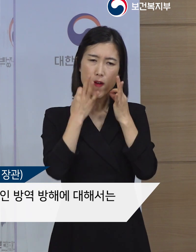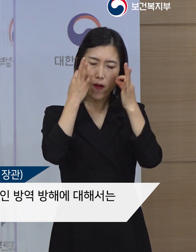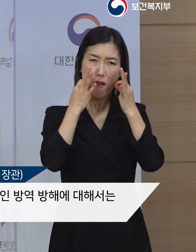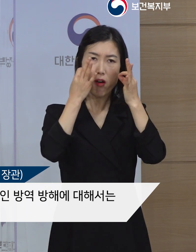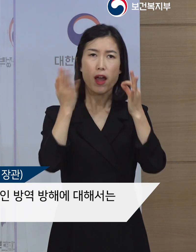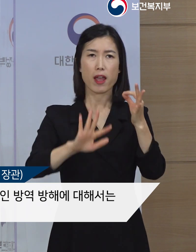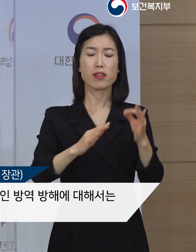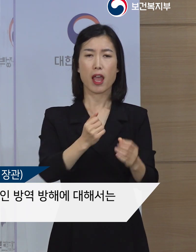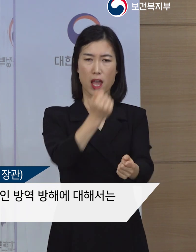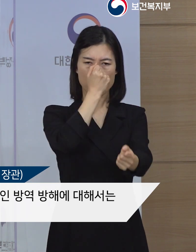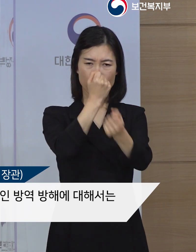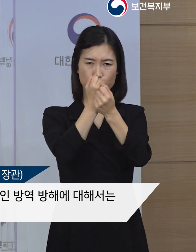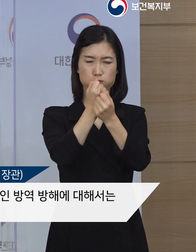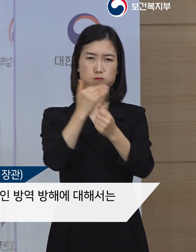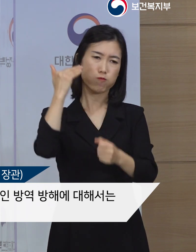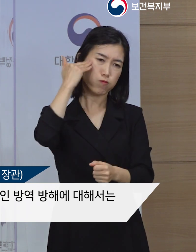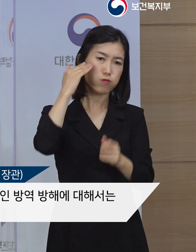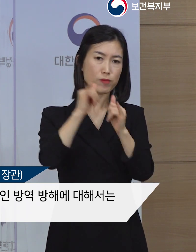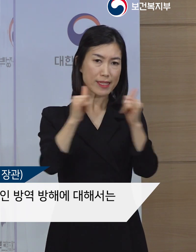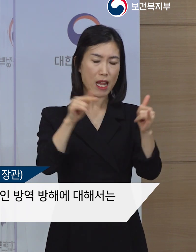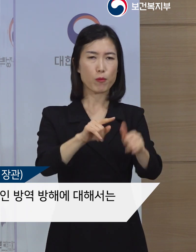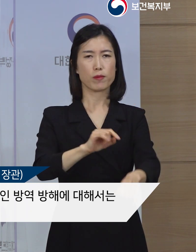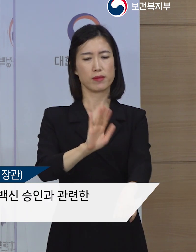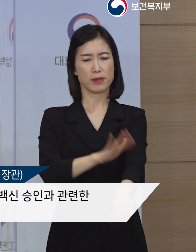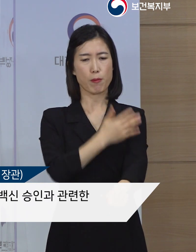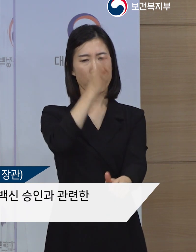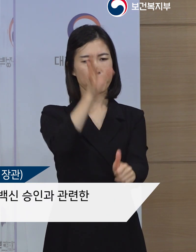대해서는 엄중하게 책임을 지게 하겠습니다.